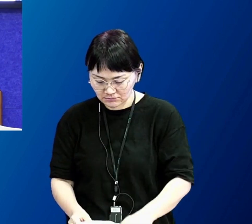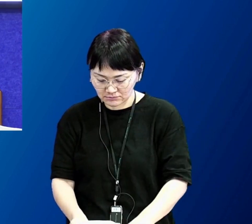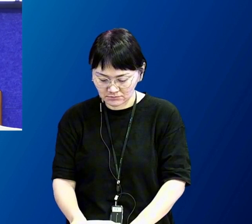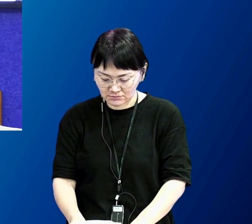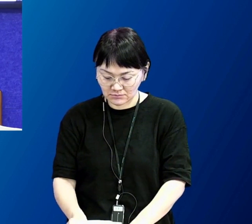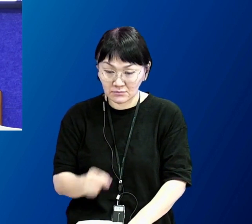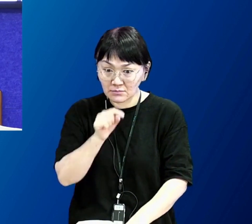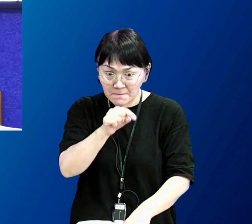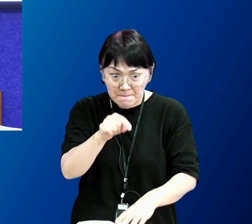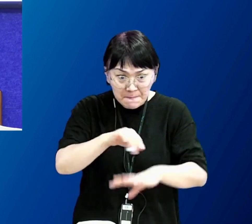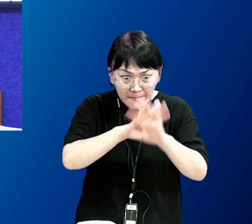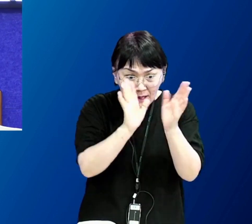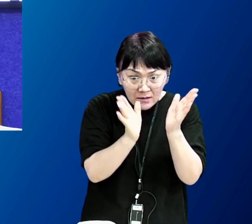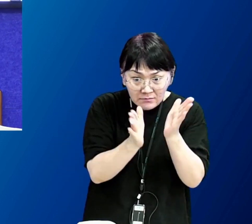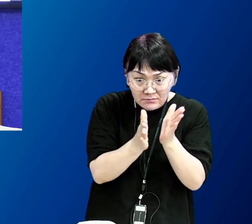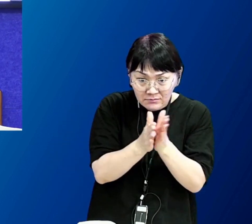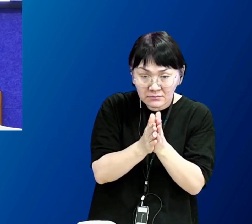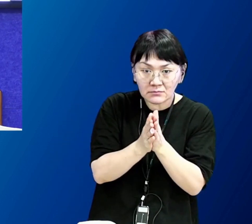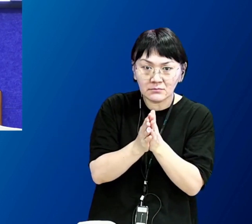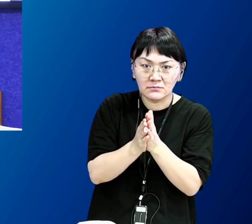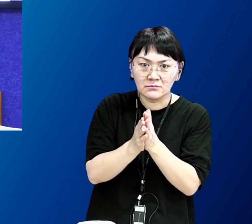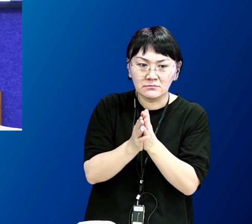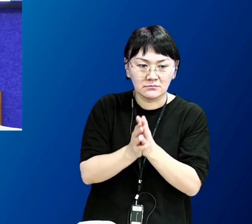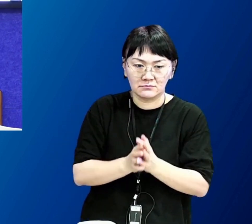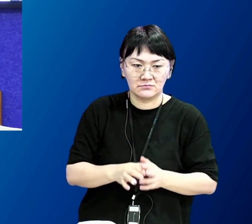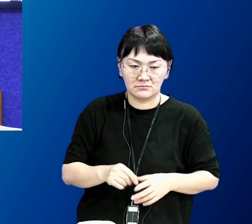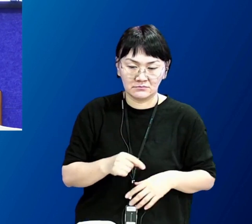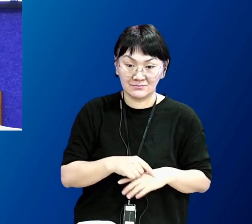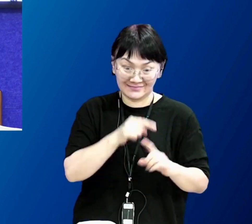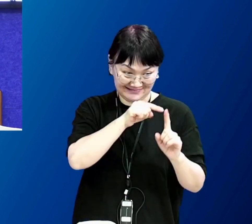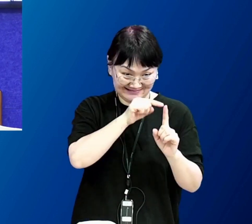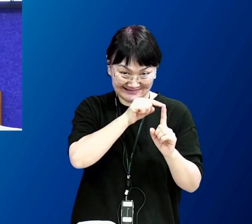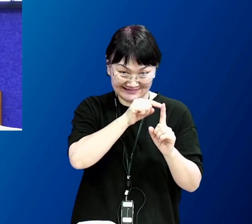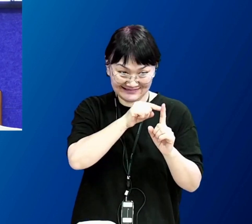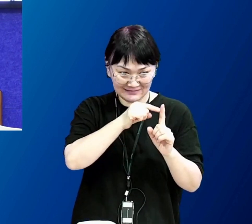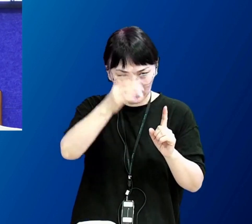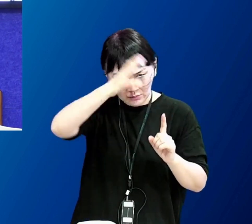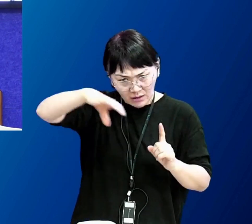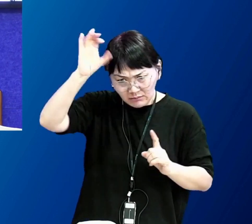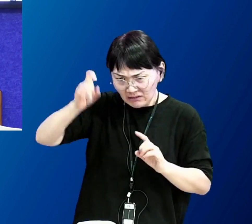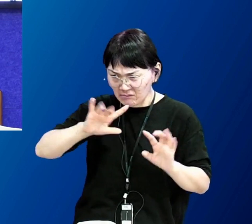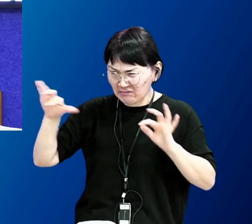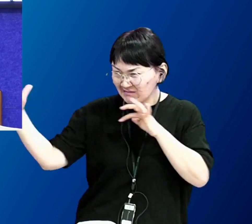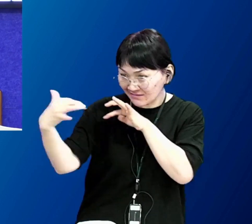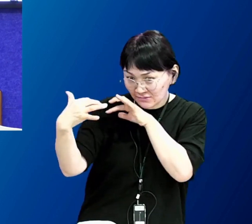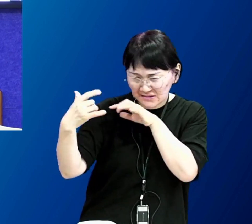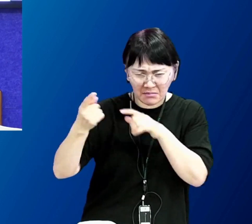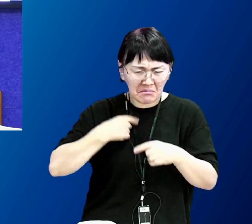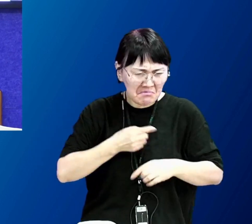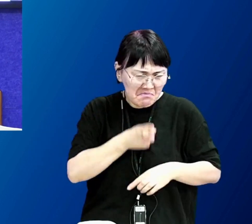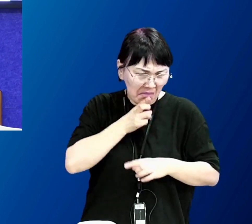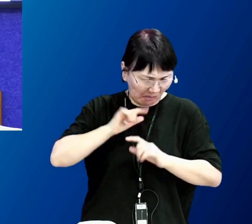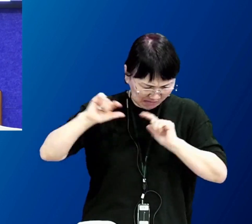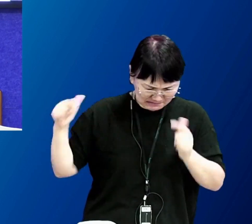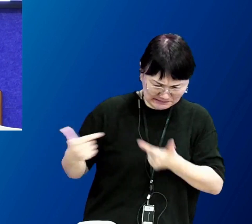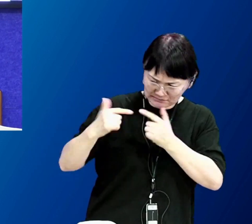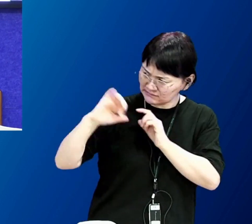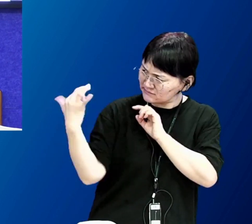энэ үнийг мэдсэн ч Соломон хан биш те гим нүгэлдэг юм шиж эргээгүй.